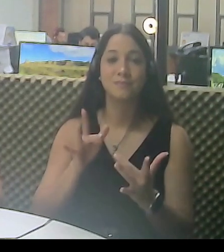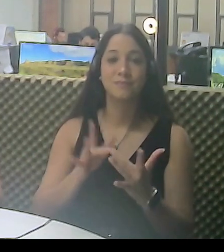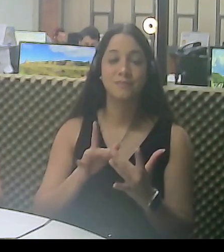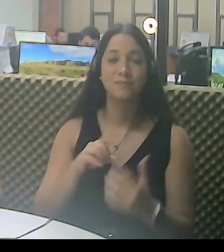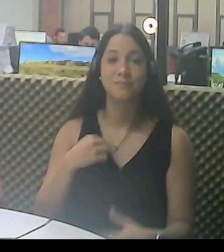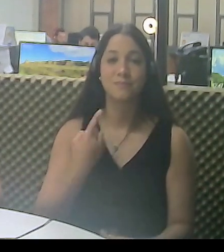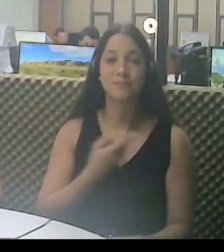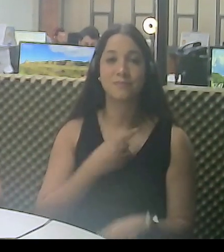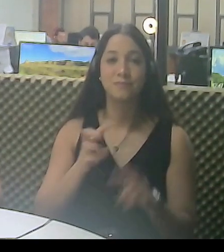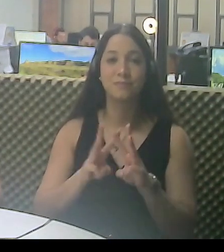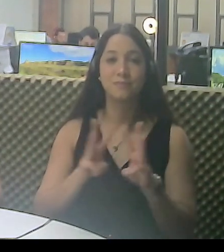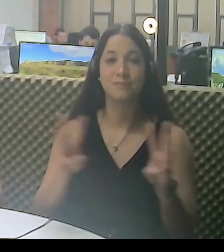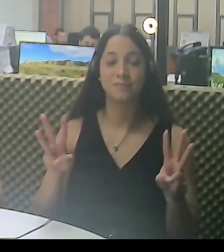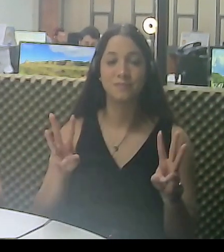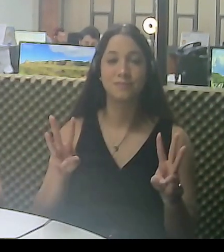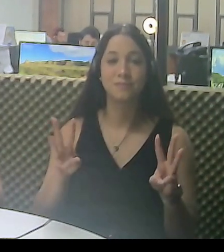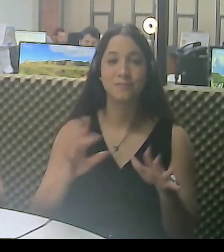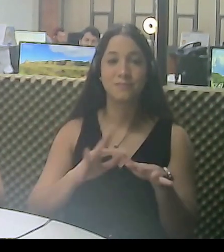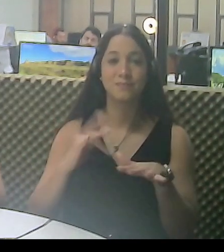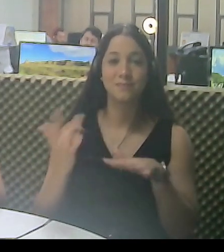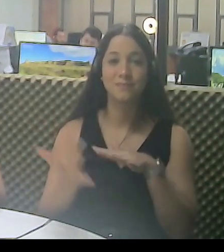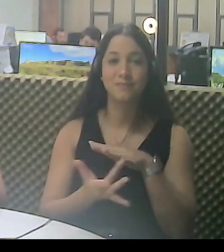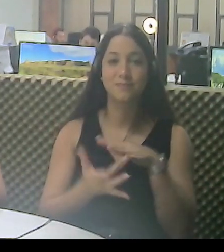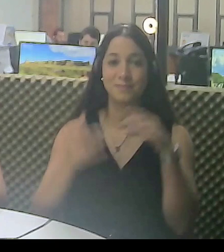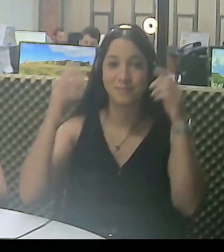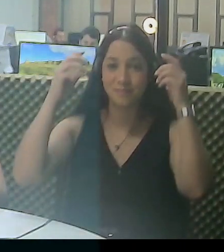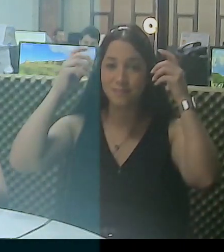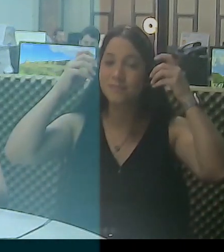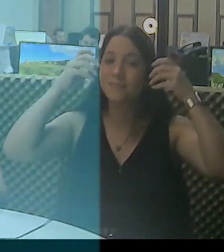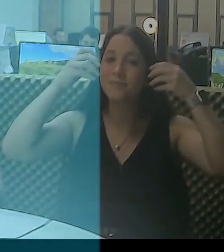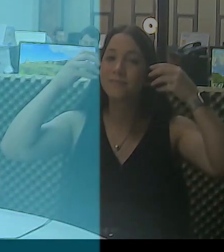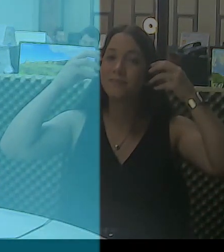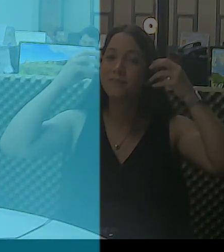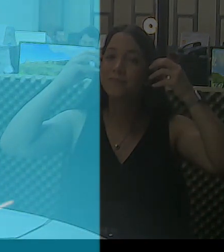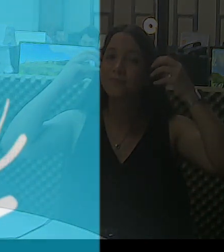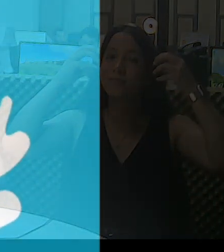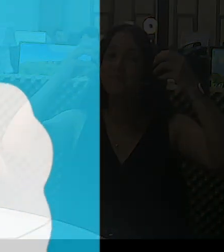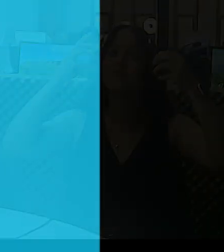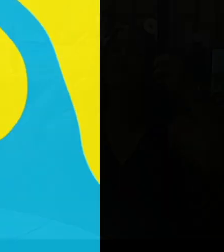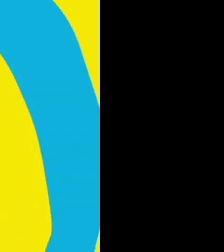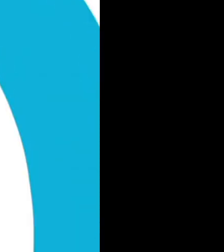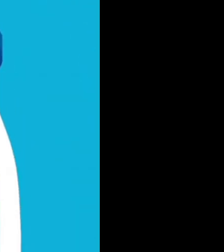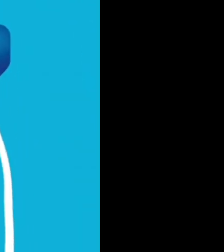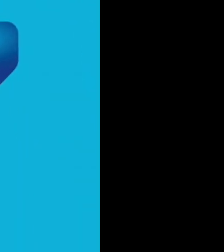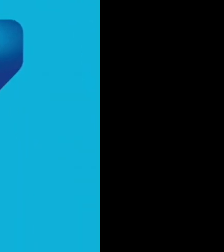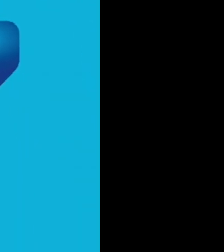Continue conosco no portal da Prefeitura e nas redes sociais.